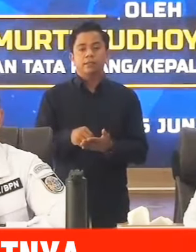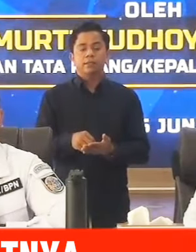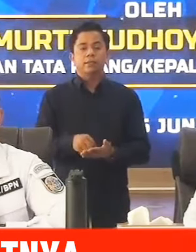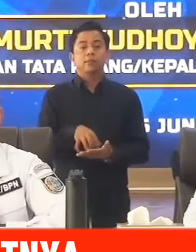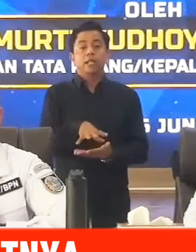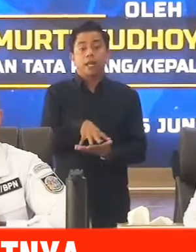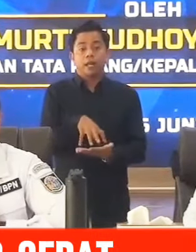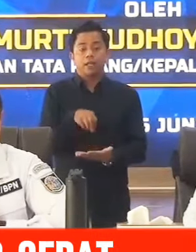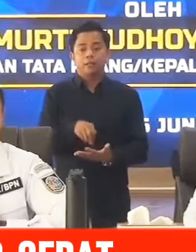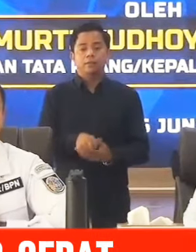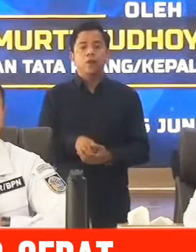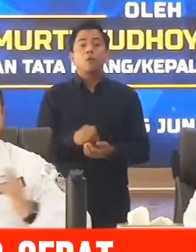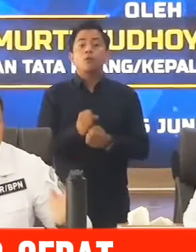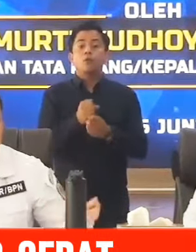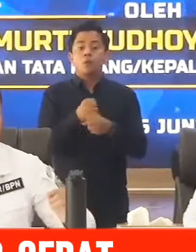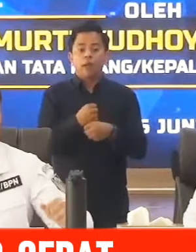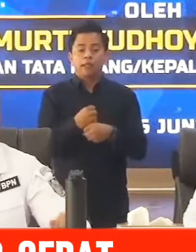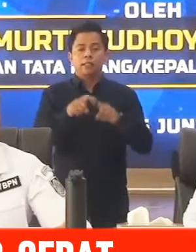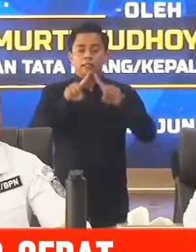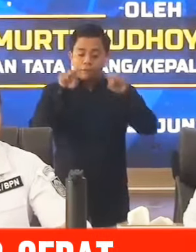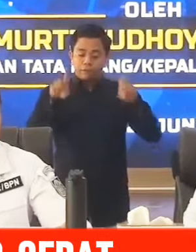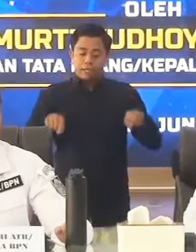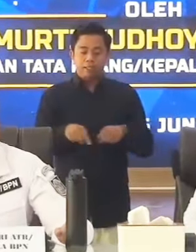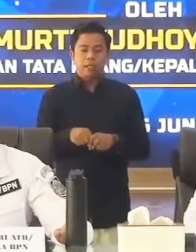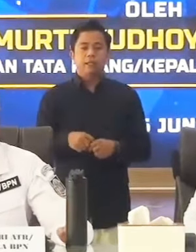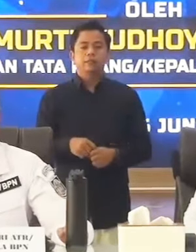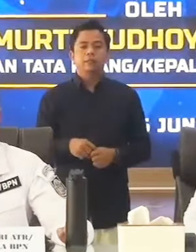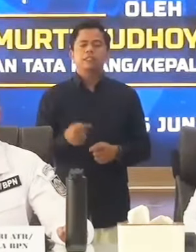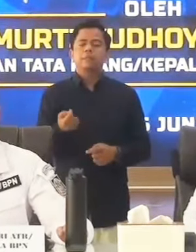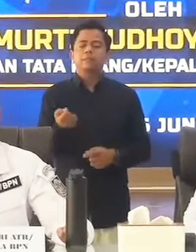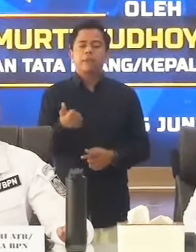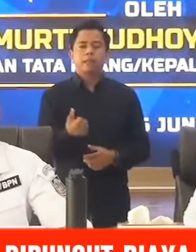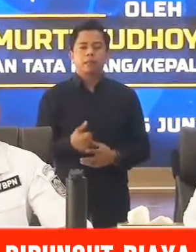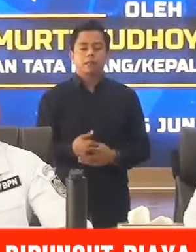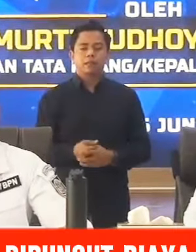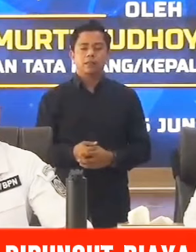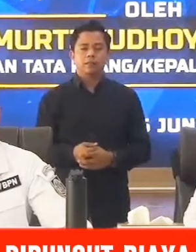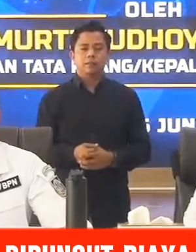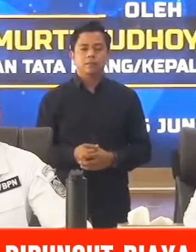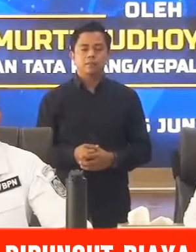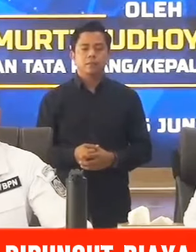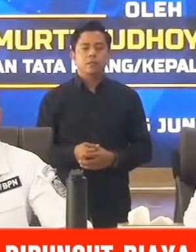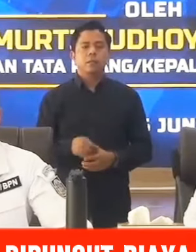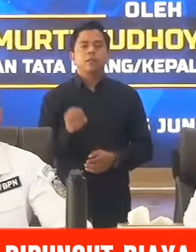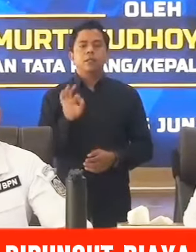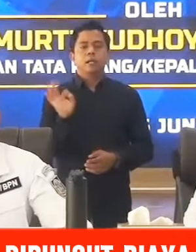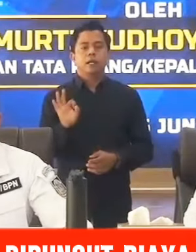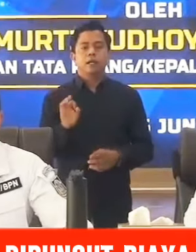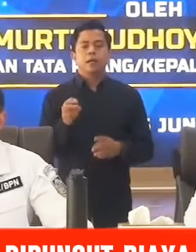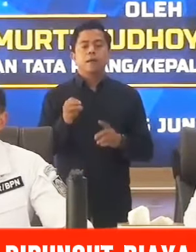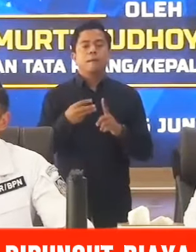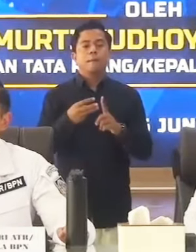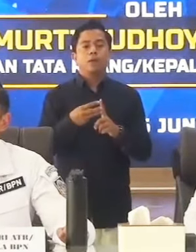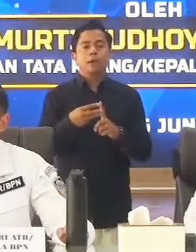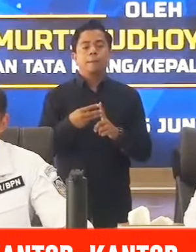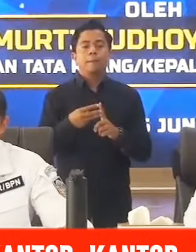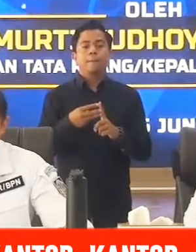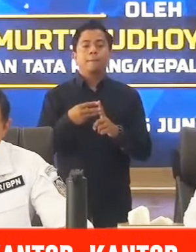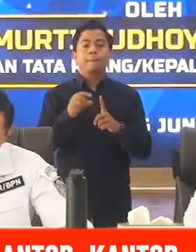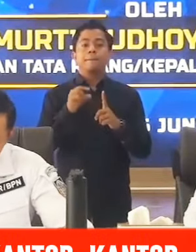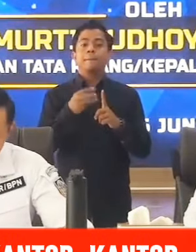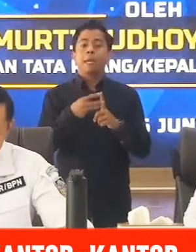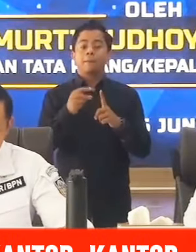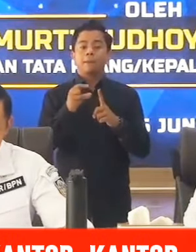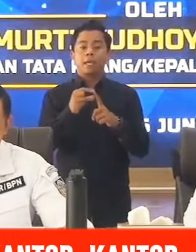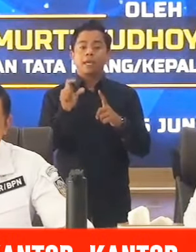Buat sertifikatnya, mudah sekarang, cepat. Dengan program BPSL menjadi pungut biaya